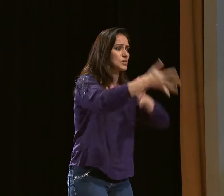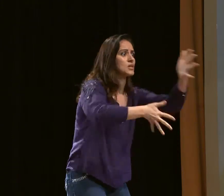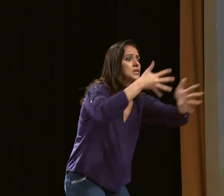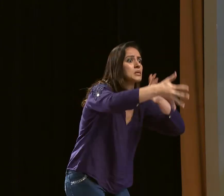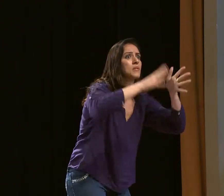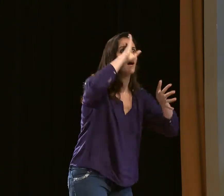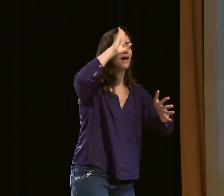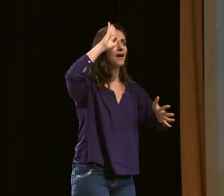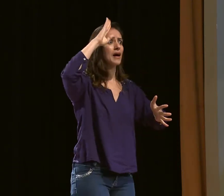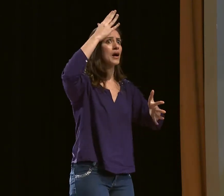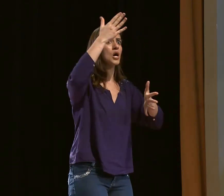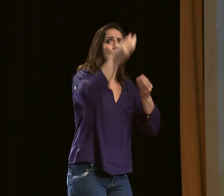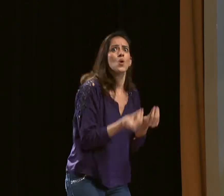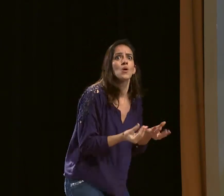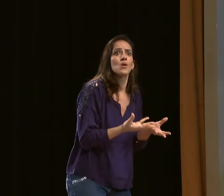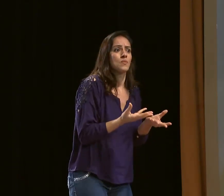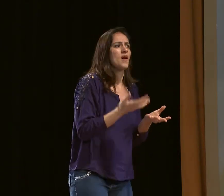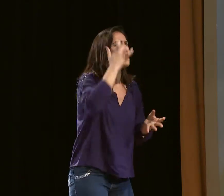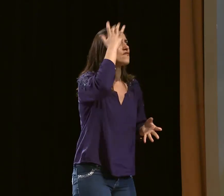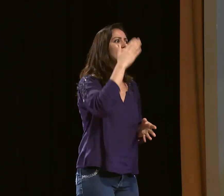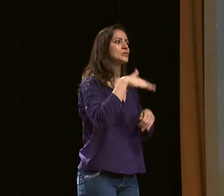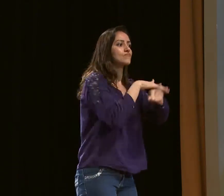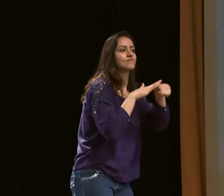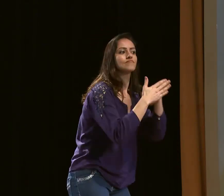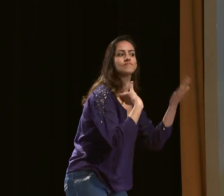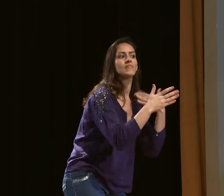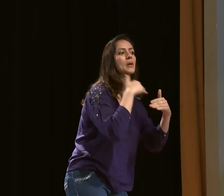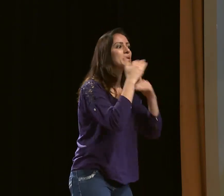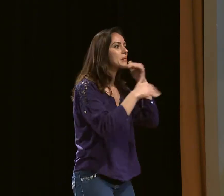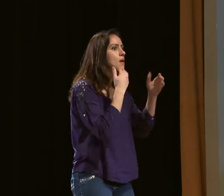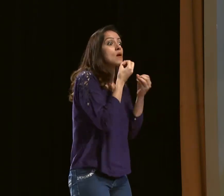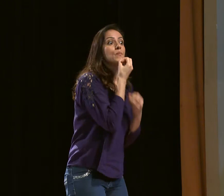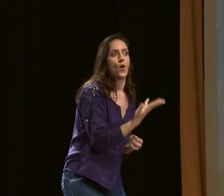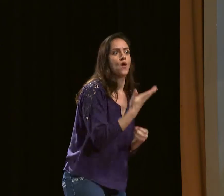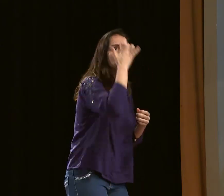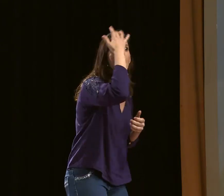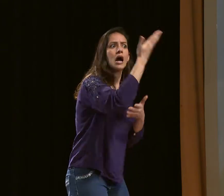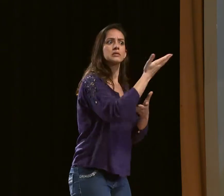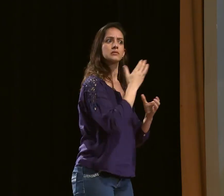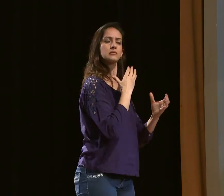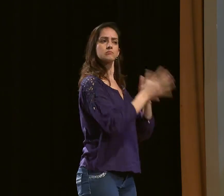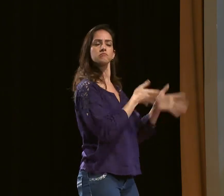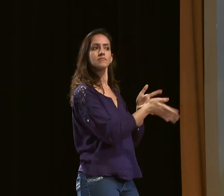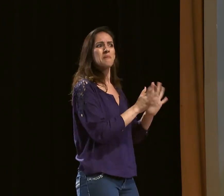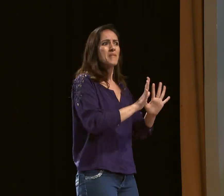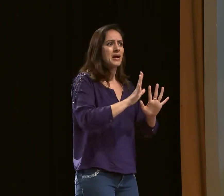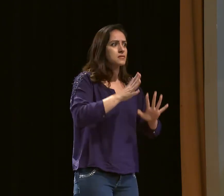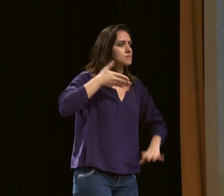difícil, eu tenho dificuldade de comunicar, a língua de sinais acadêmica é pesada, para se comunicar é fácil, para bater papo é bom, é mais fácil